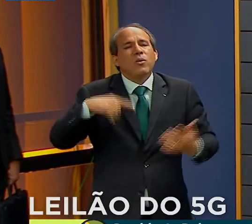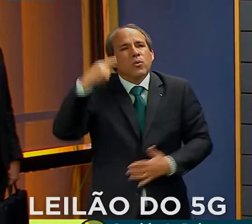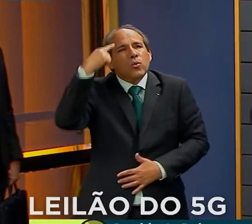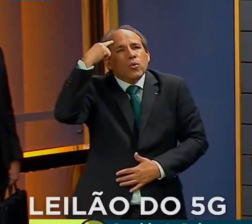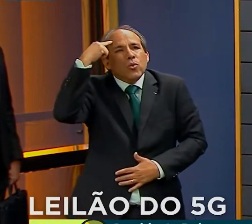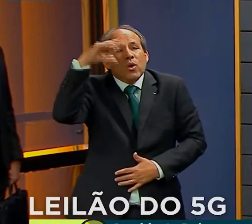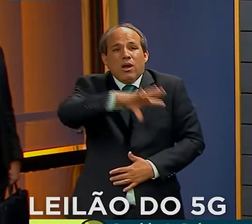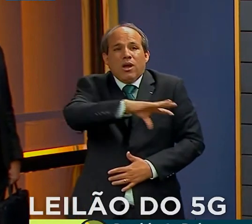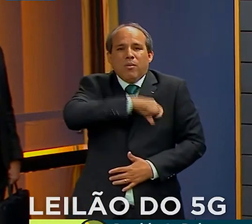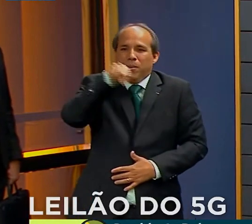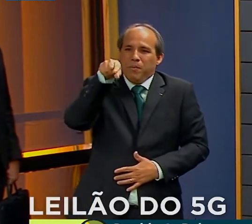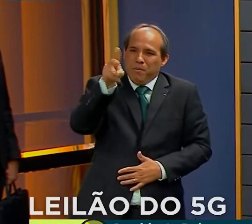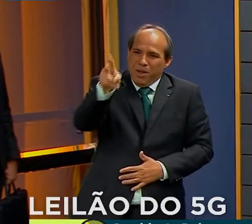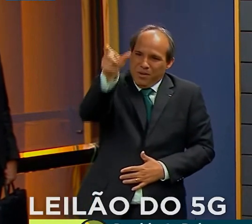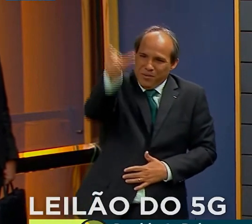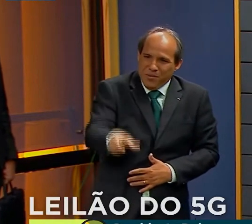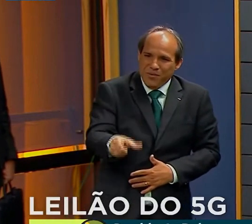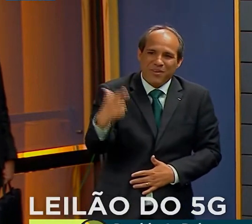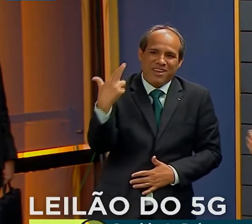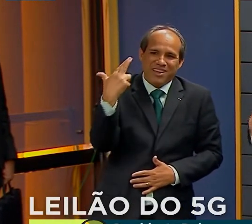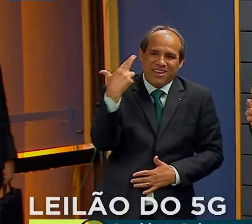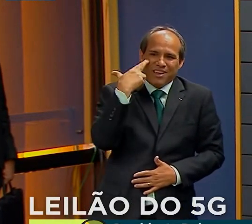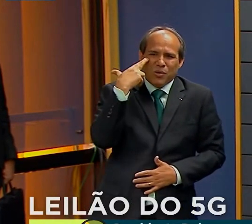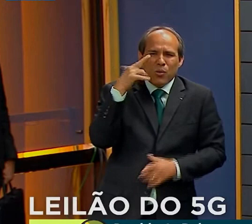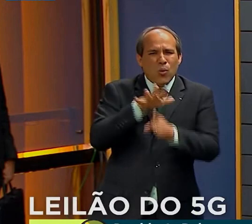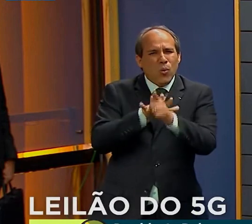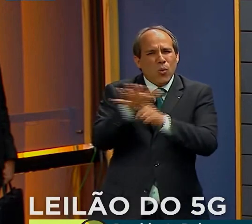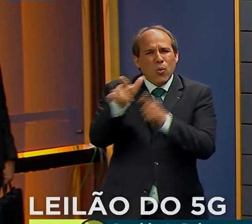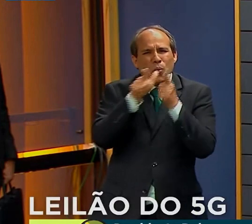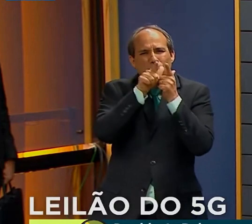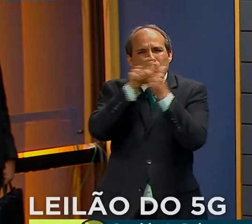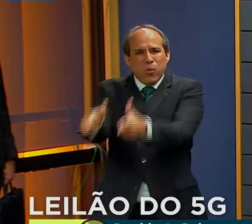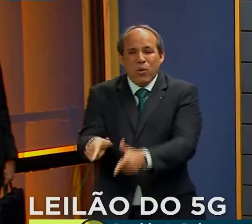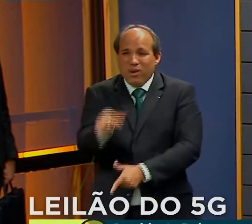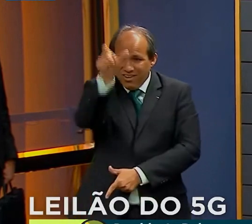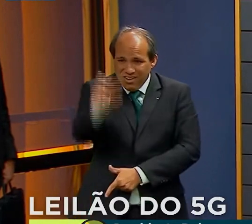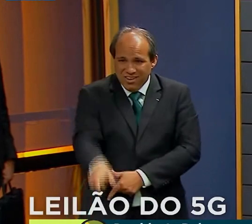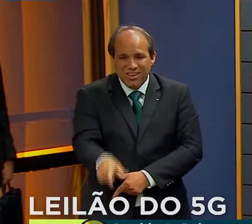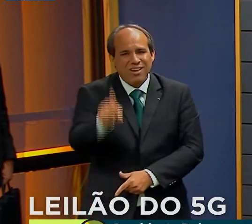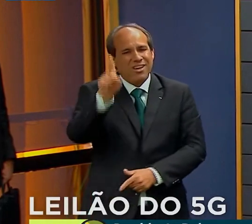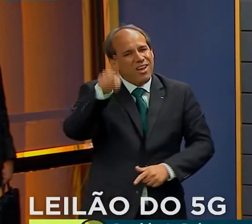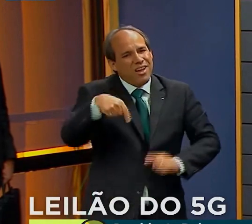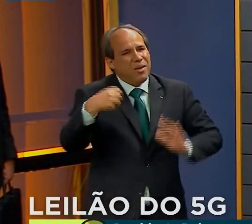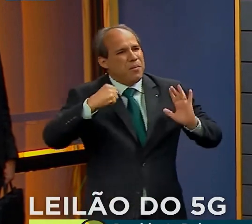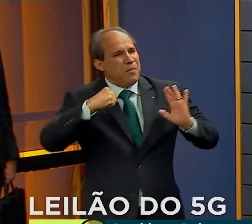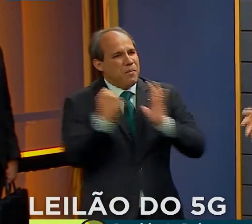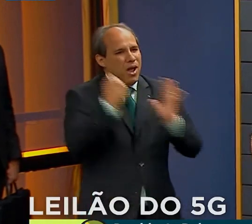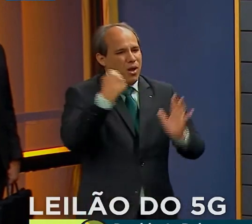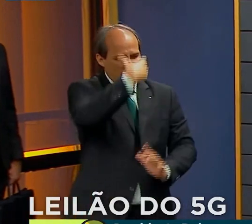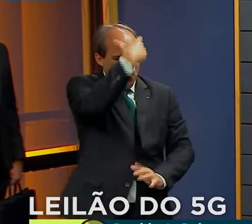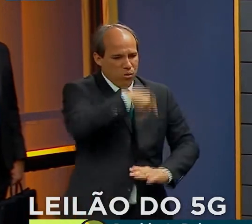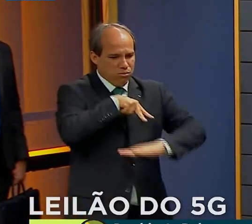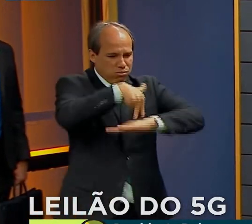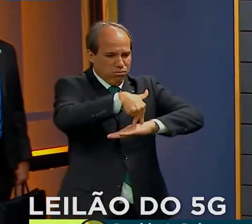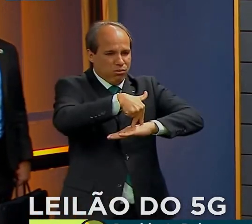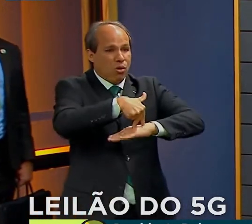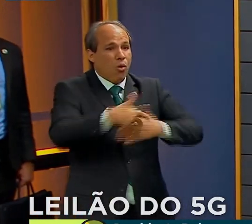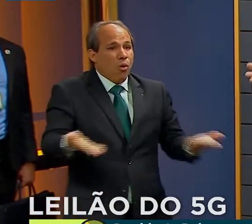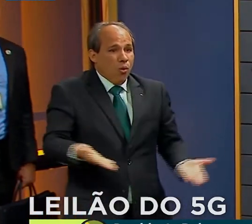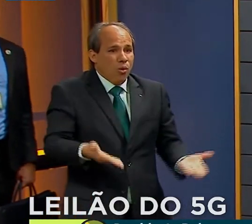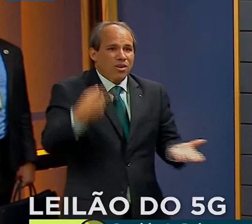apaixonado pelo Carreiro. Não tem. É uma das pessoas que marcou a posição nesse